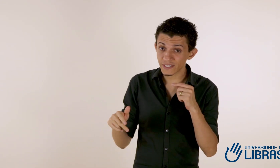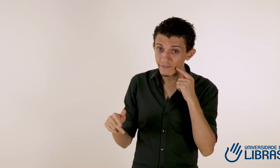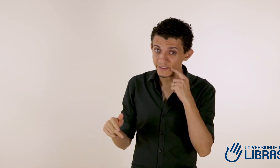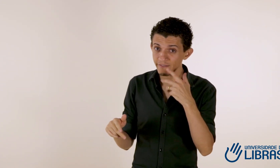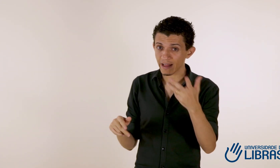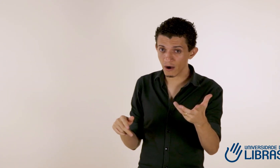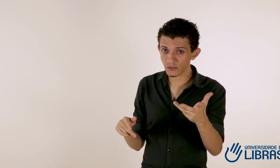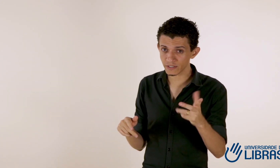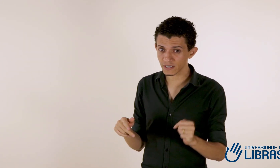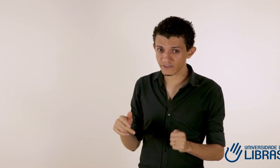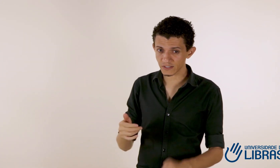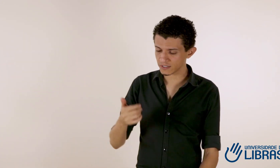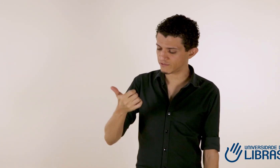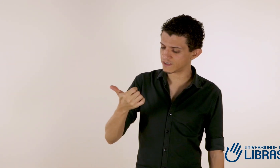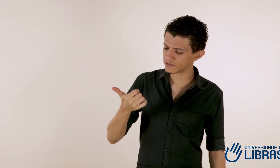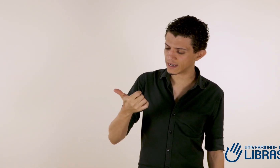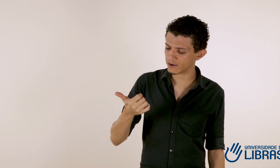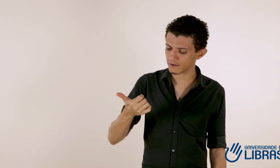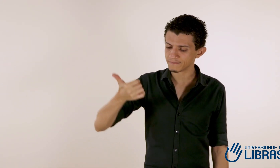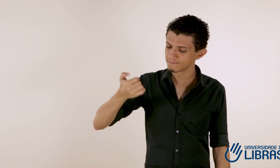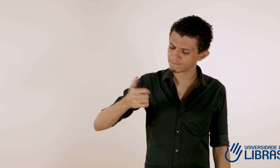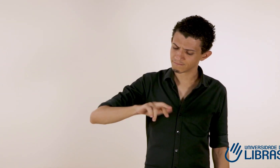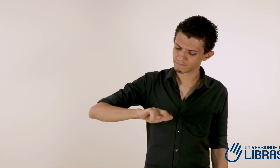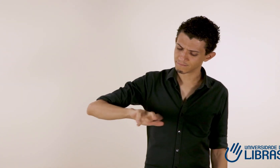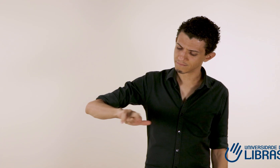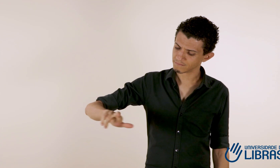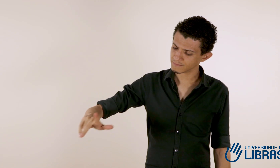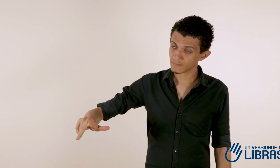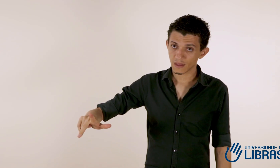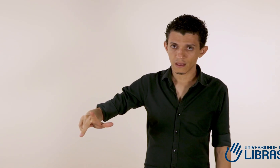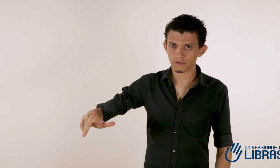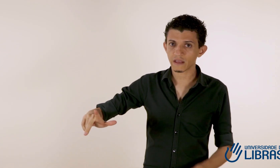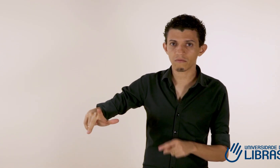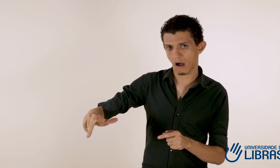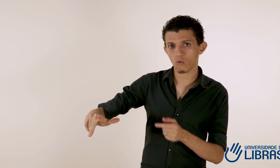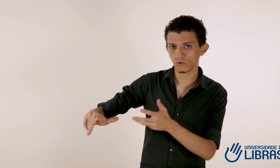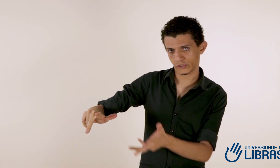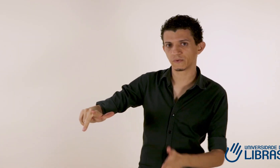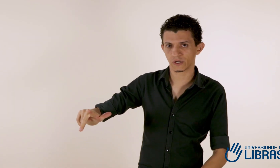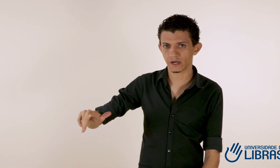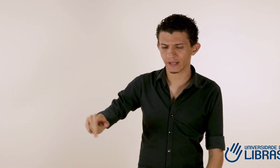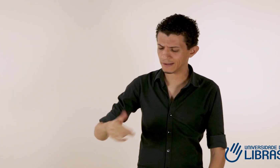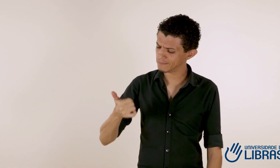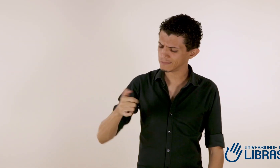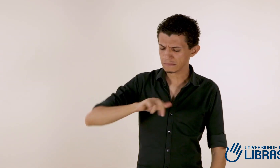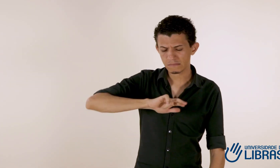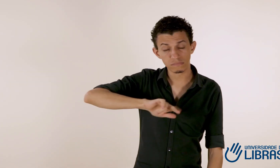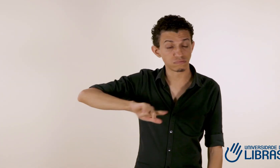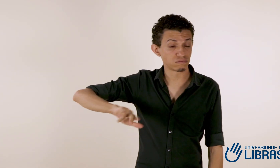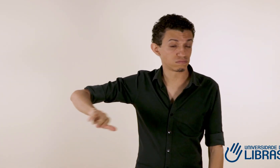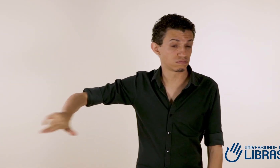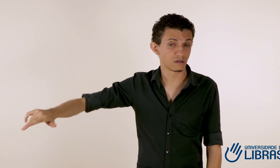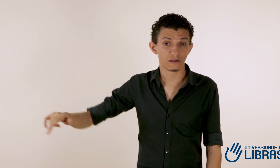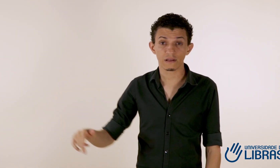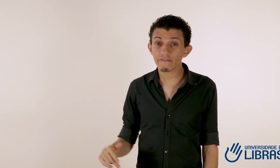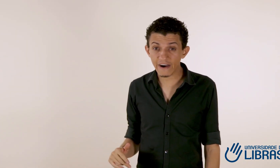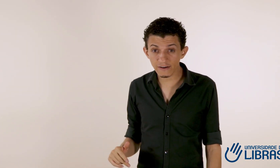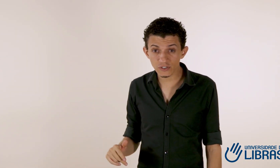Inclusive, tem graus de intensificação. Se você usar aqui, ó. Eu tenho alguns tipos de caneta. Tenho vários tipos